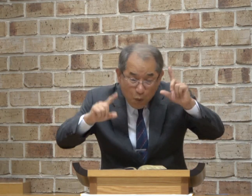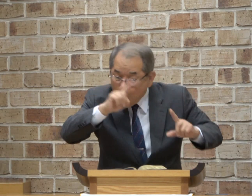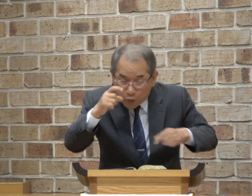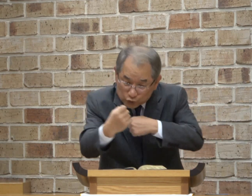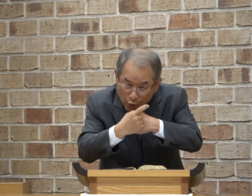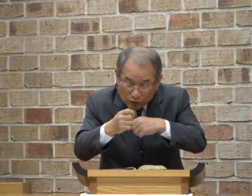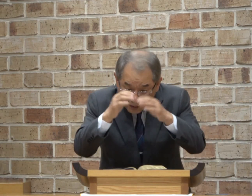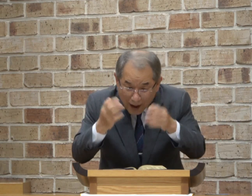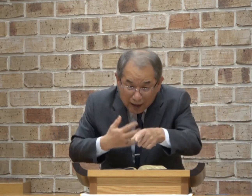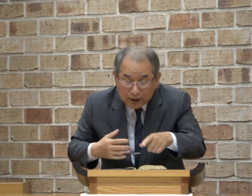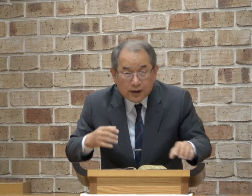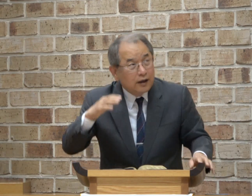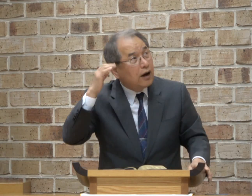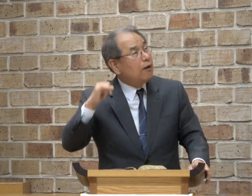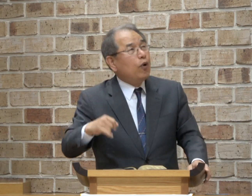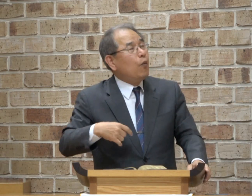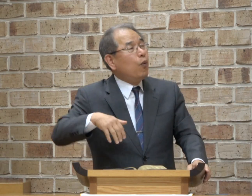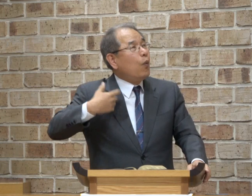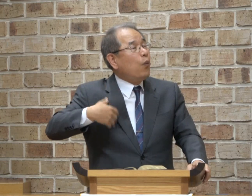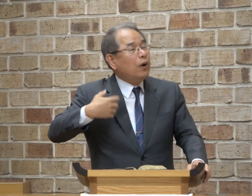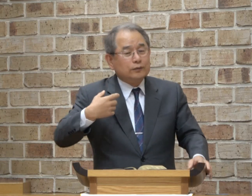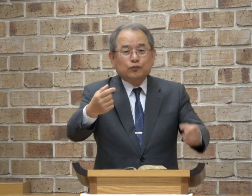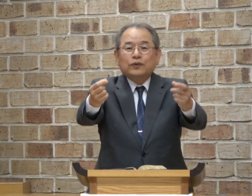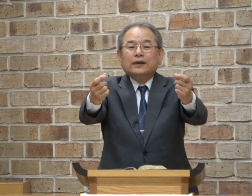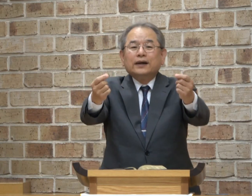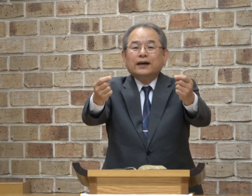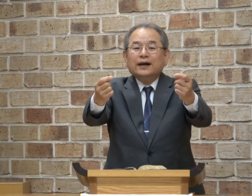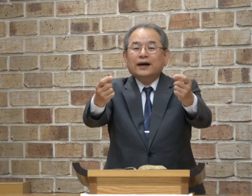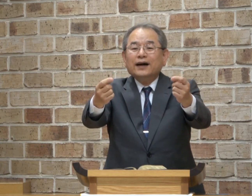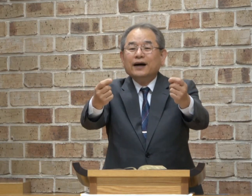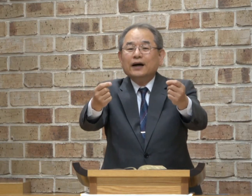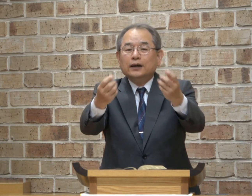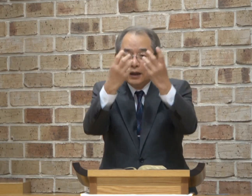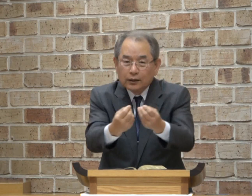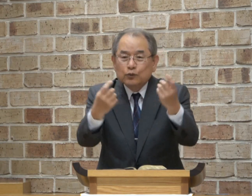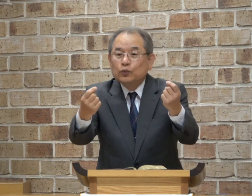개미야 남자님이 남자님 삶을 다 아니? 아무리 설명해줘도 개미는 이해하는 한계가 있습니다.